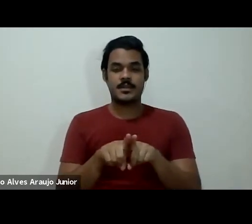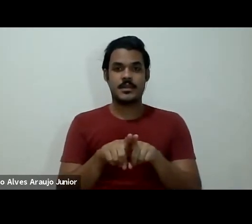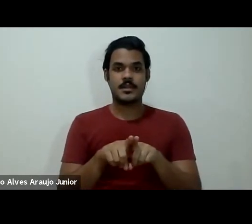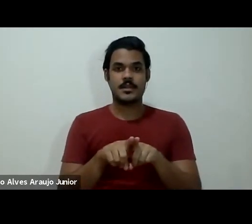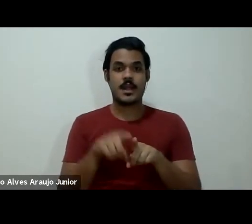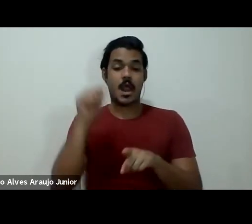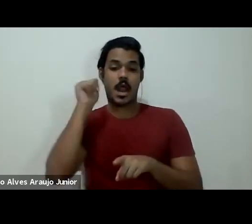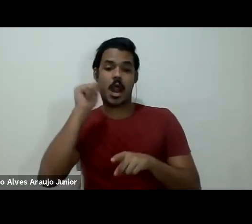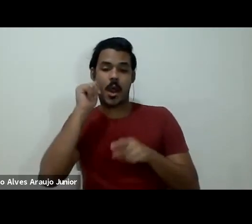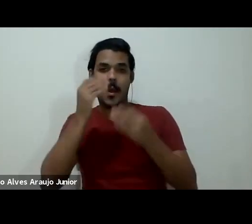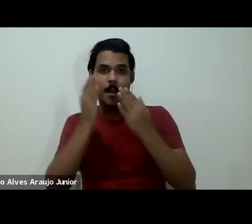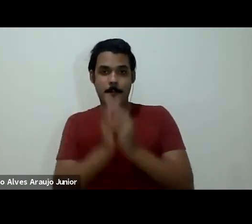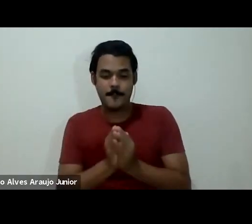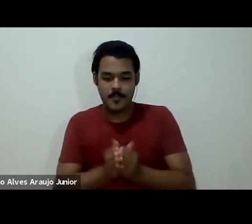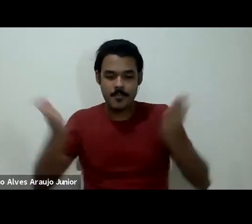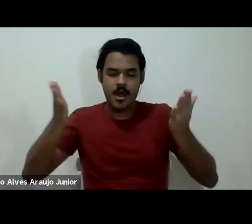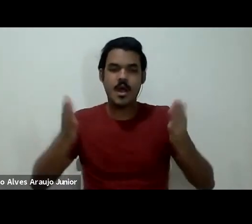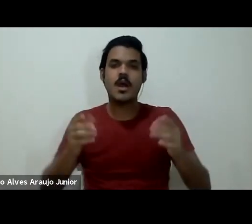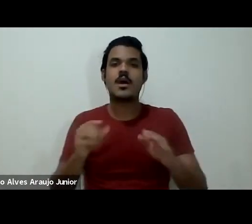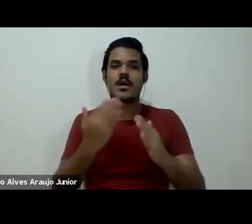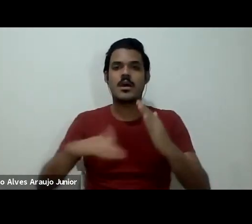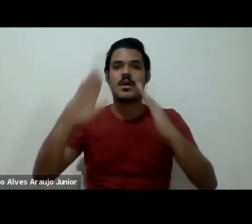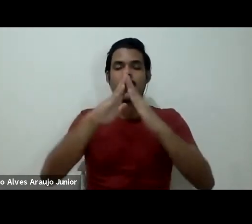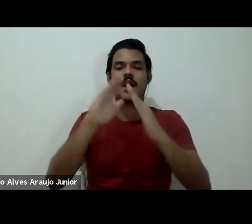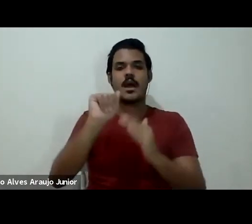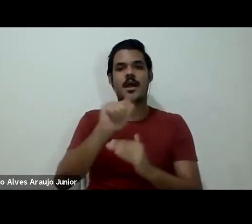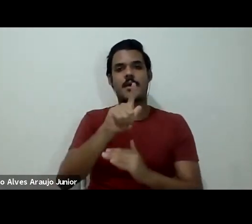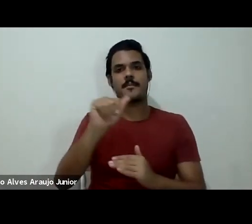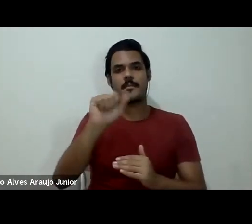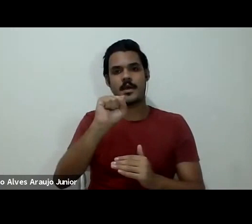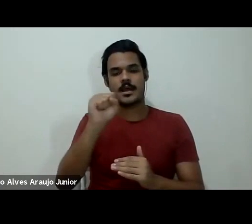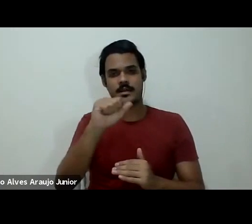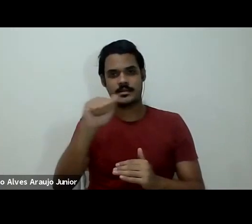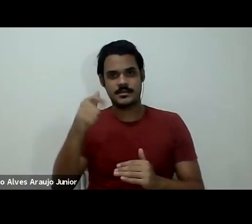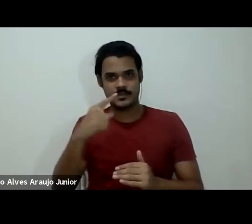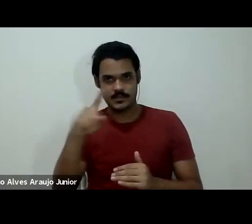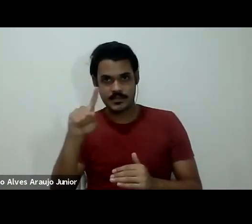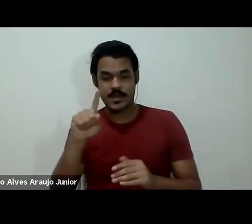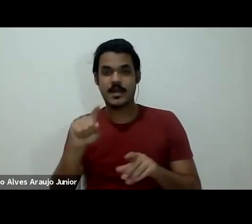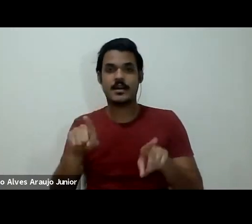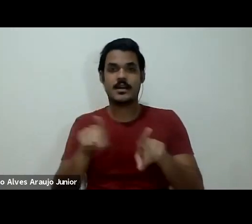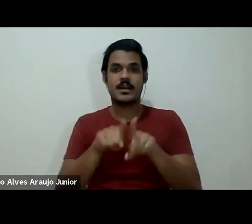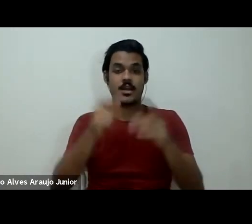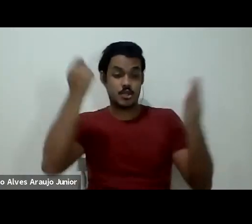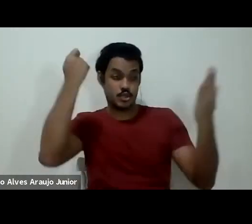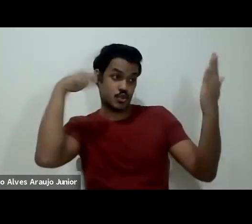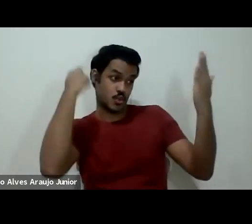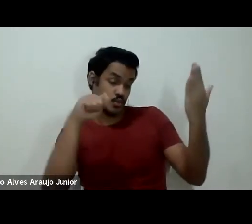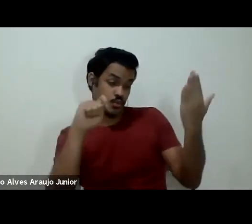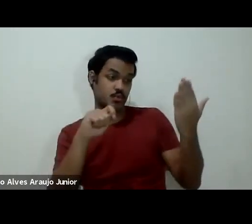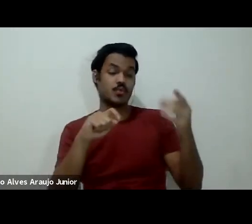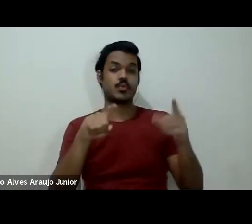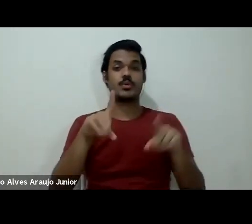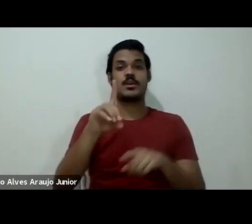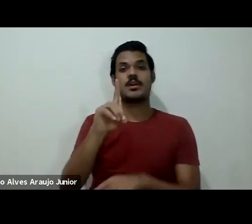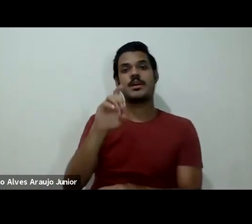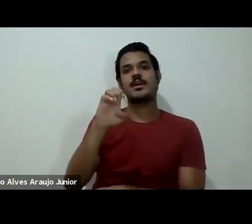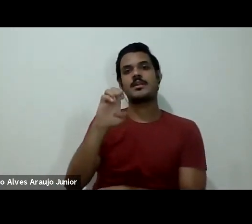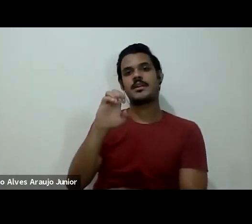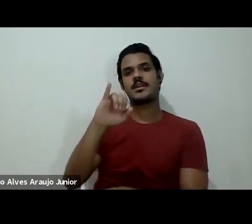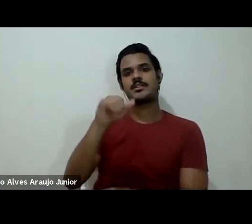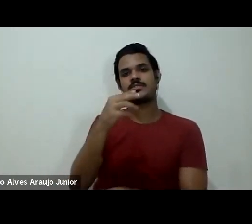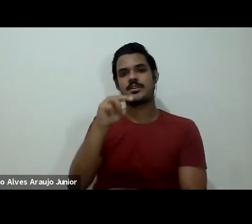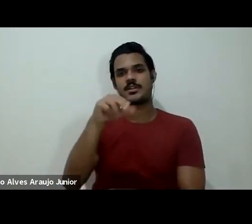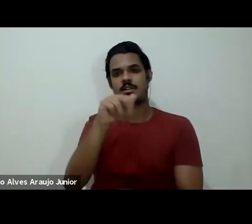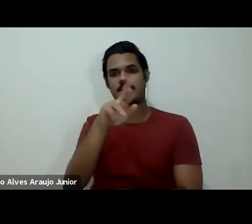Ialzeni, também o terreiro, abaçado a Deus Oxum e Dejemim, porque é muito importante que